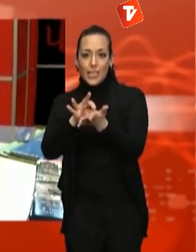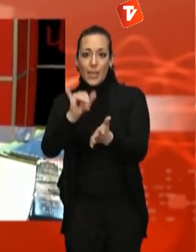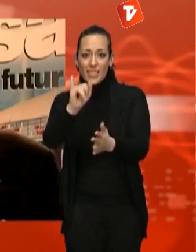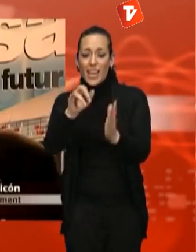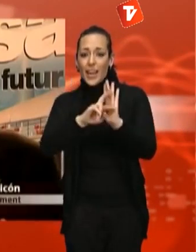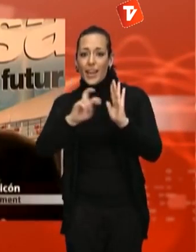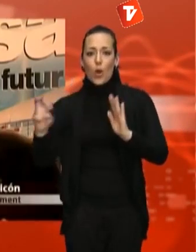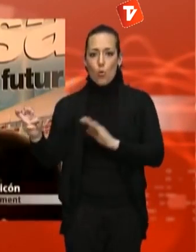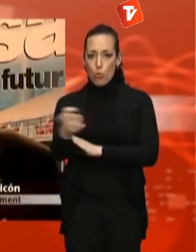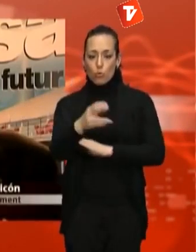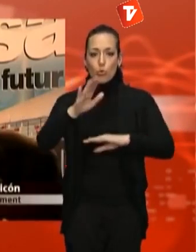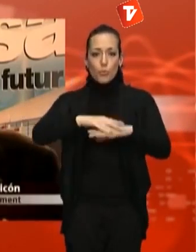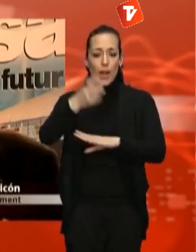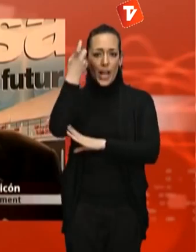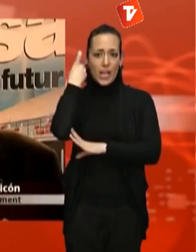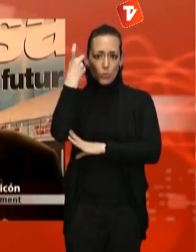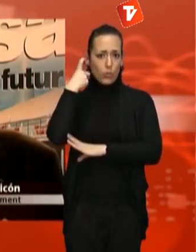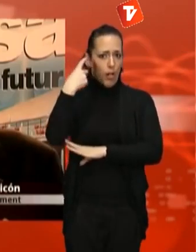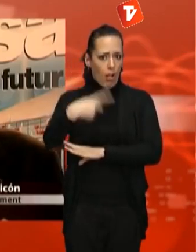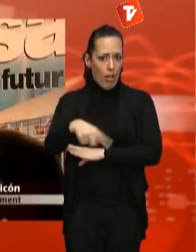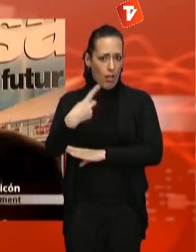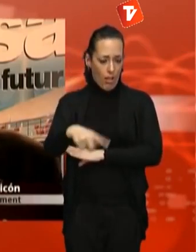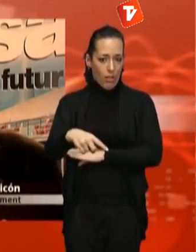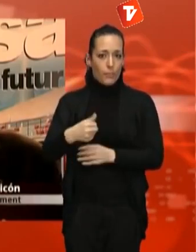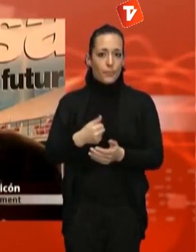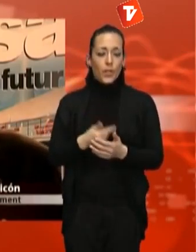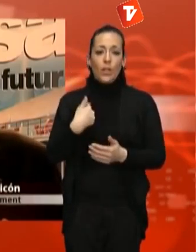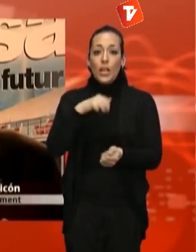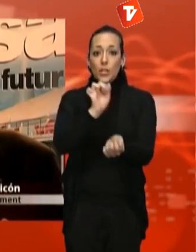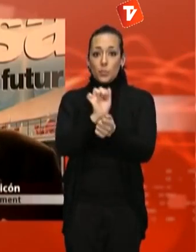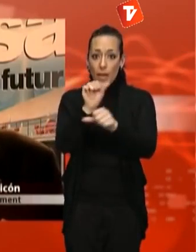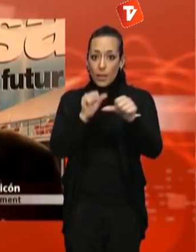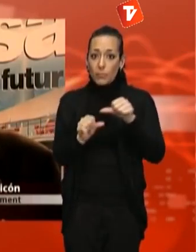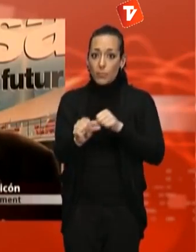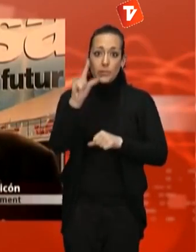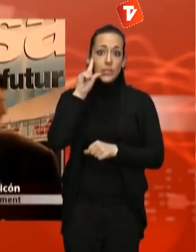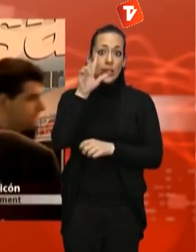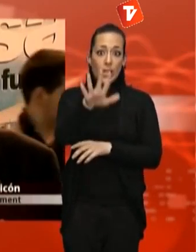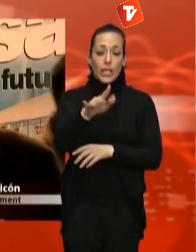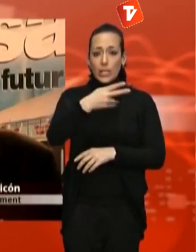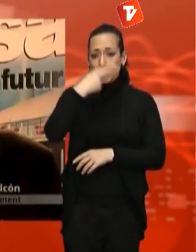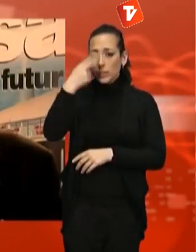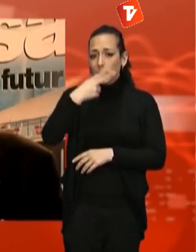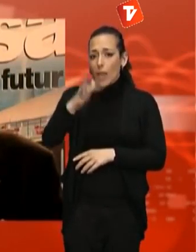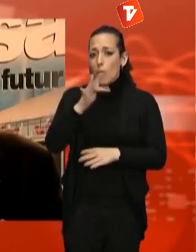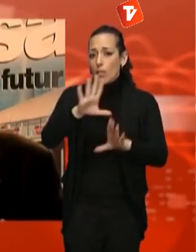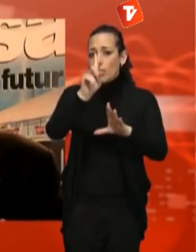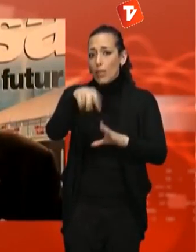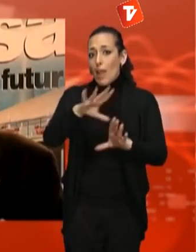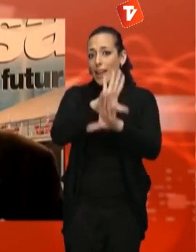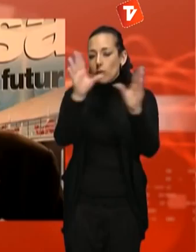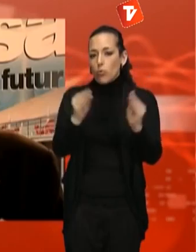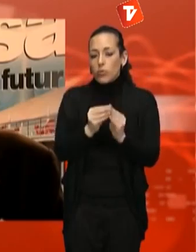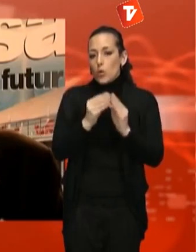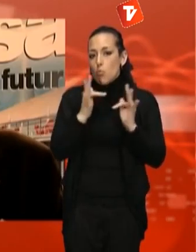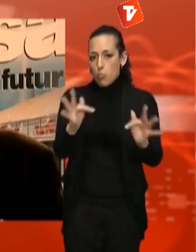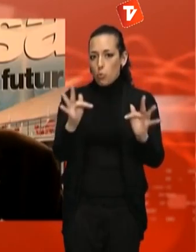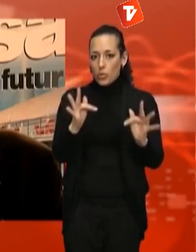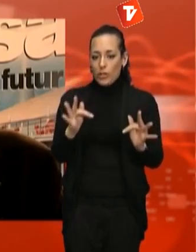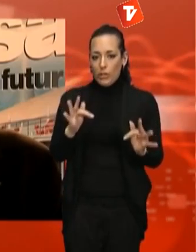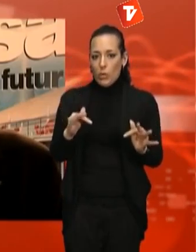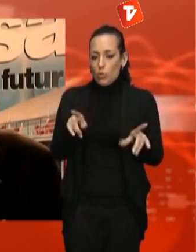estudiants. Esperem que durant aquests 5 dies hi hagi molt d'interès i bons resultats que com cada any ho ha anat fent